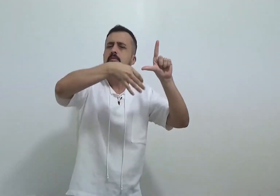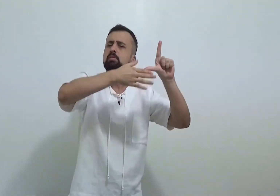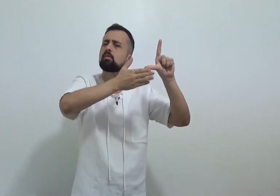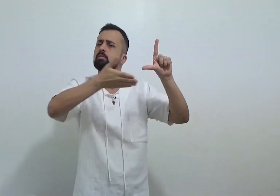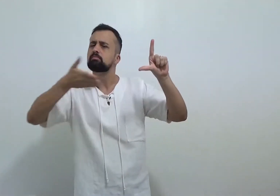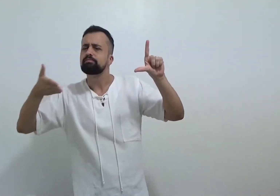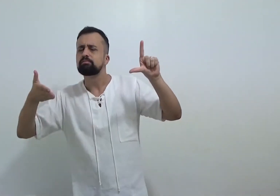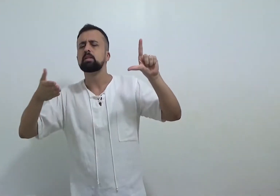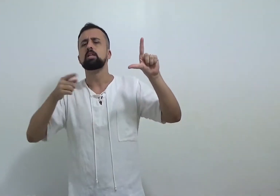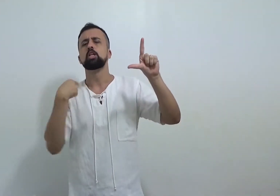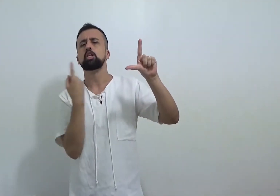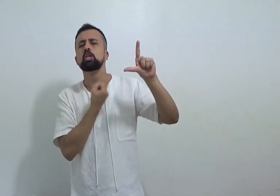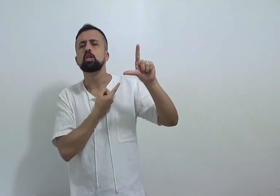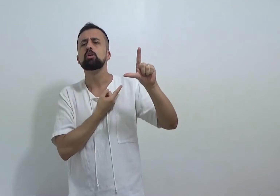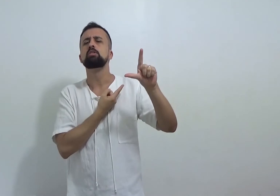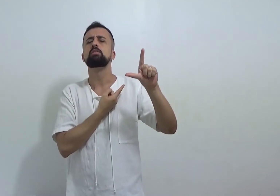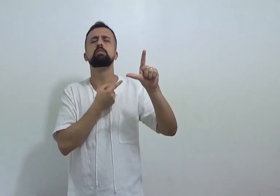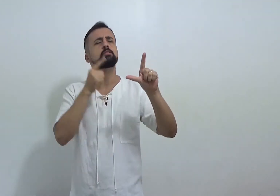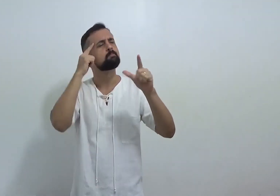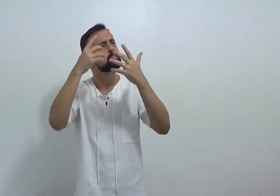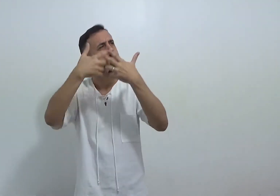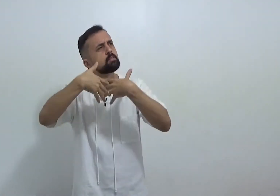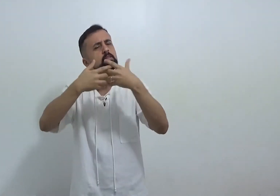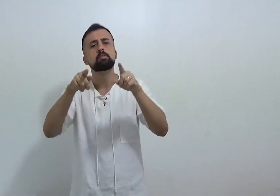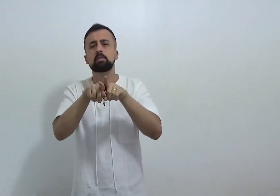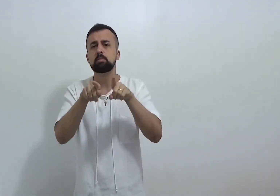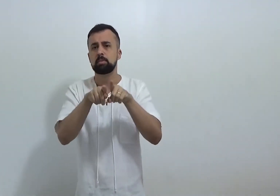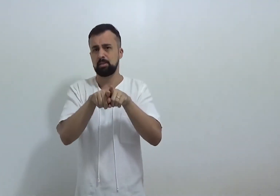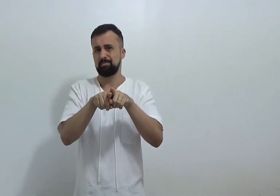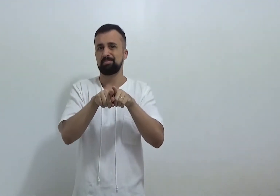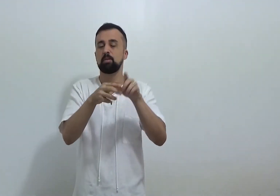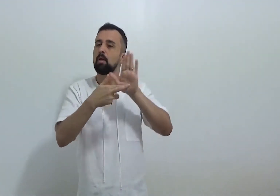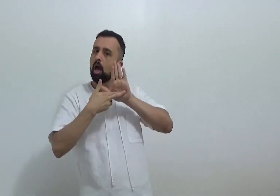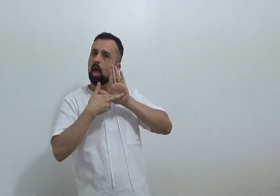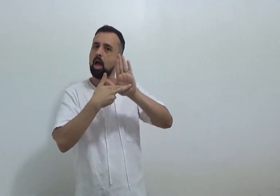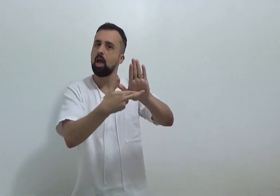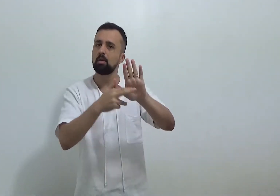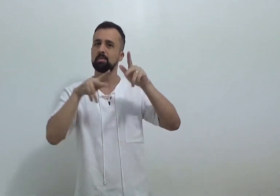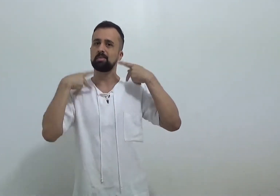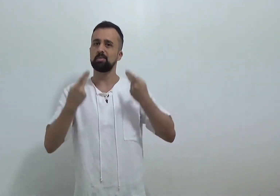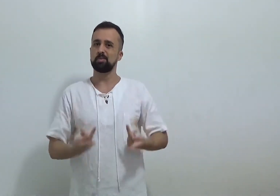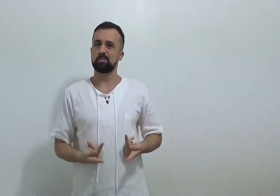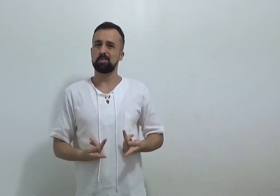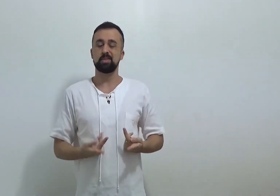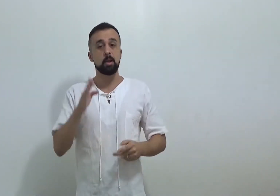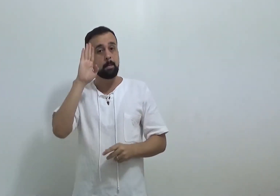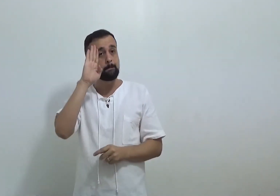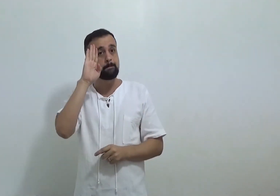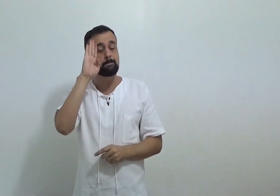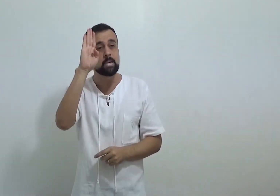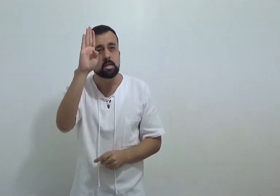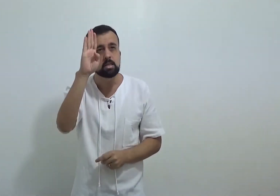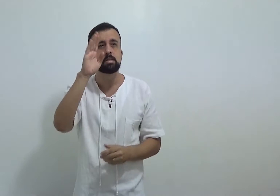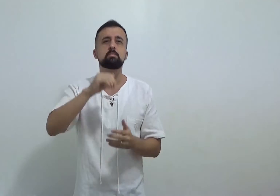Bem, nas videoaulas discutimos também sobre representatividade humana,